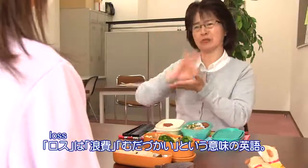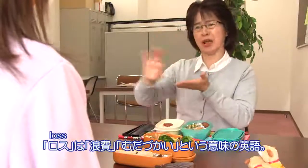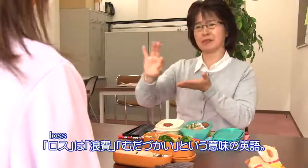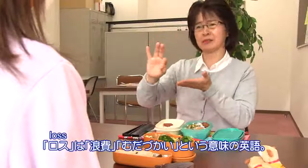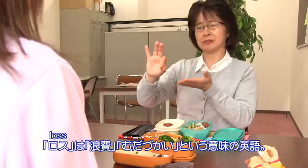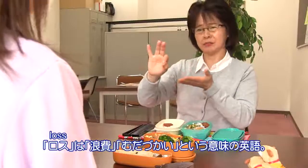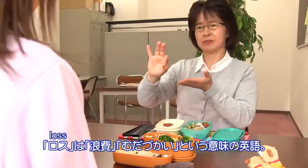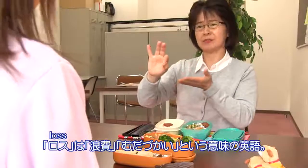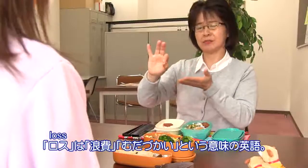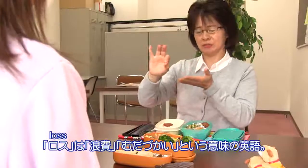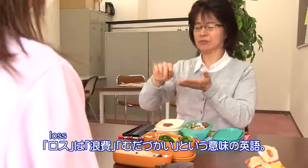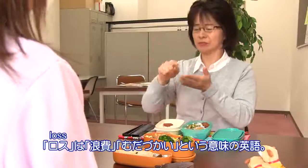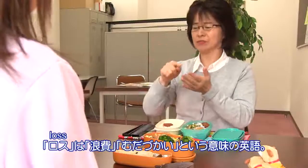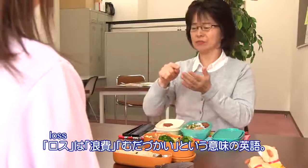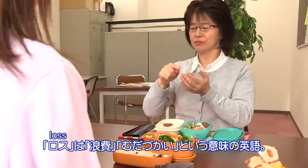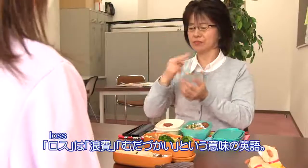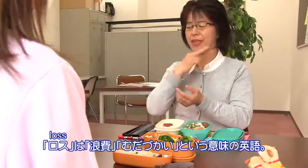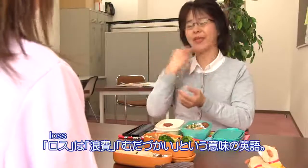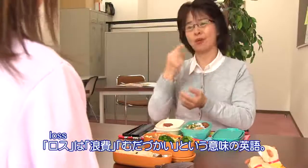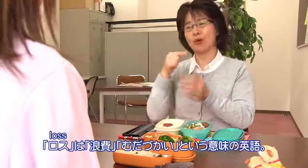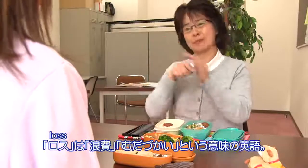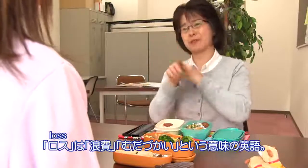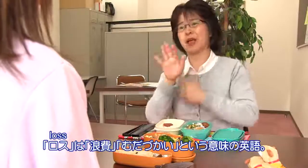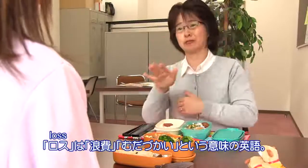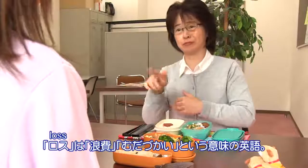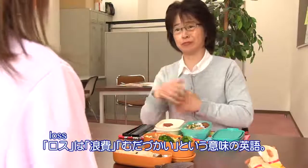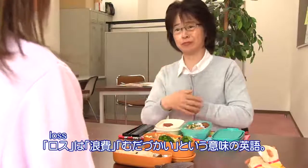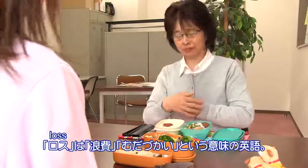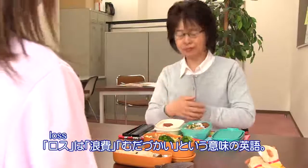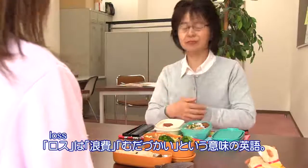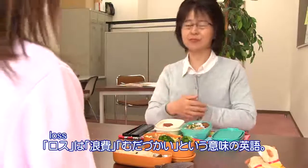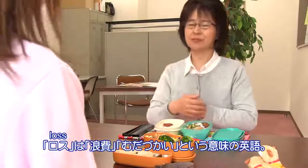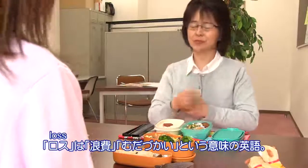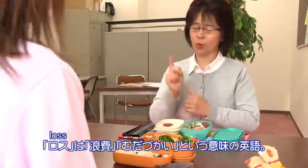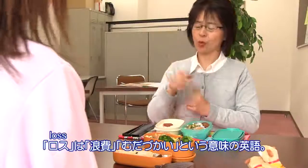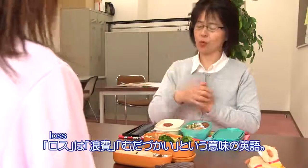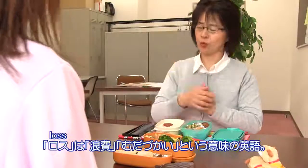無駄遣いという意味の英語の言葉よ